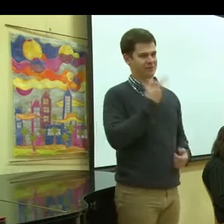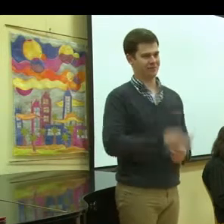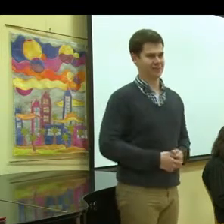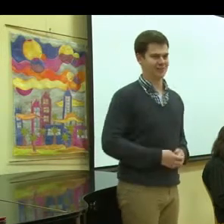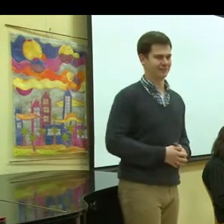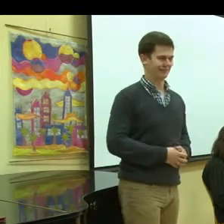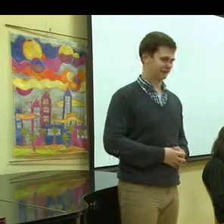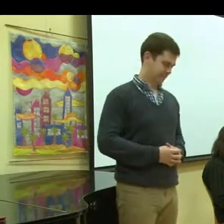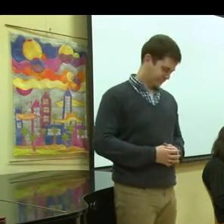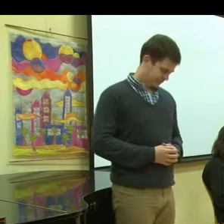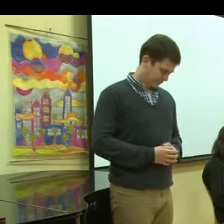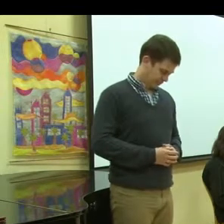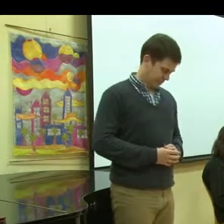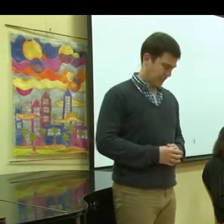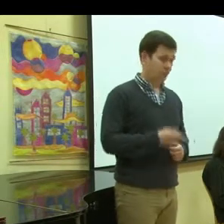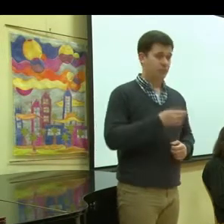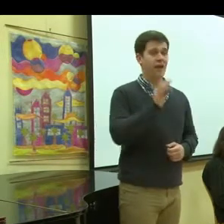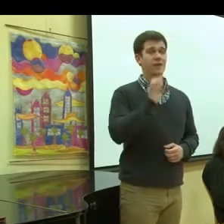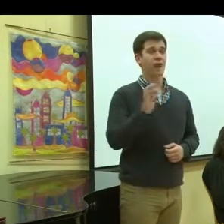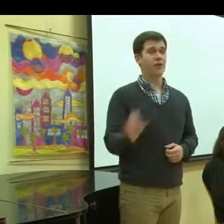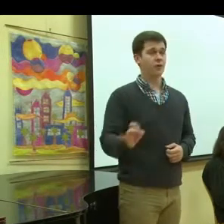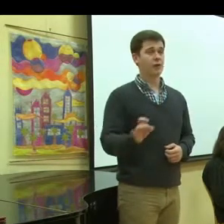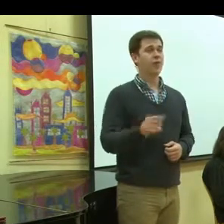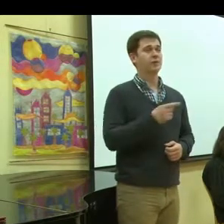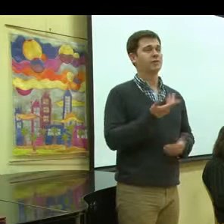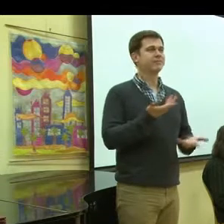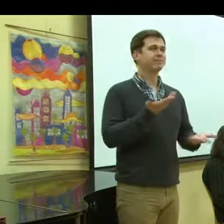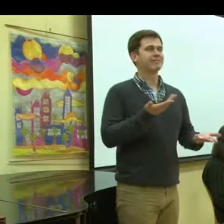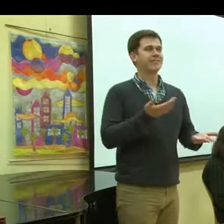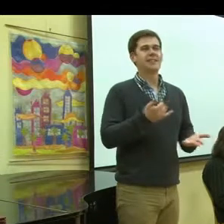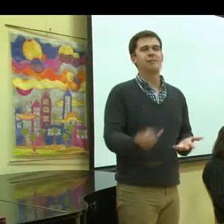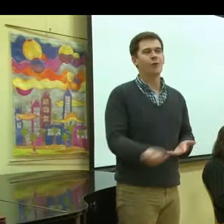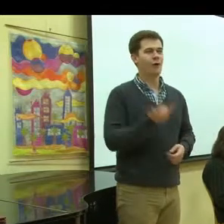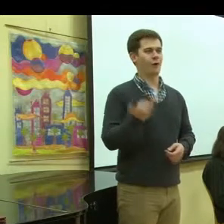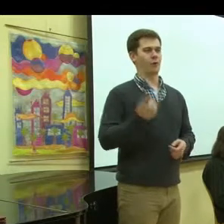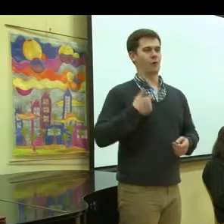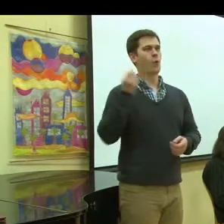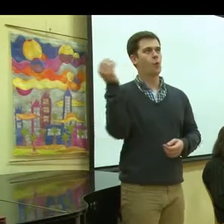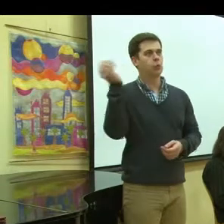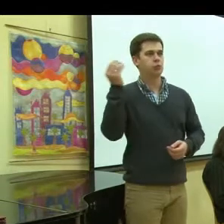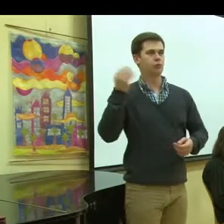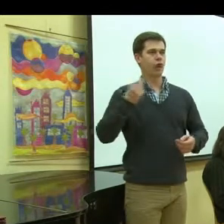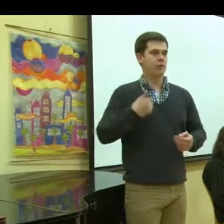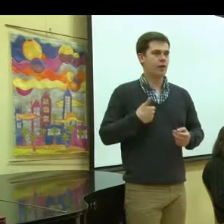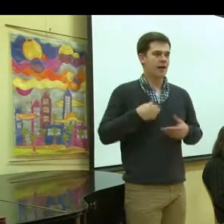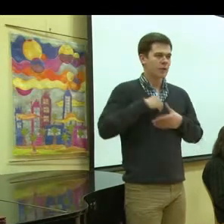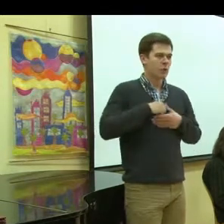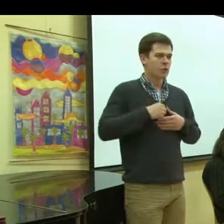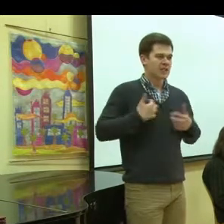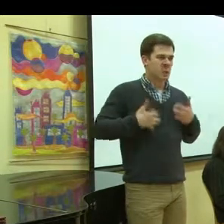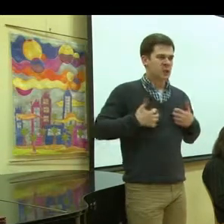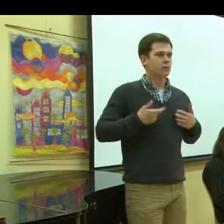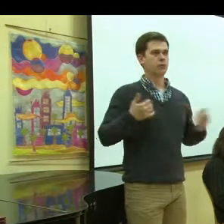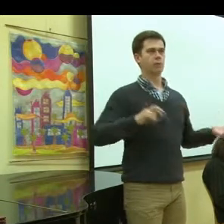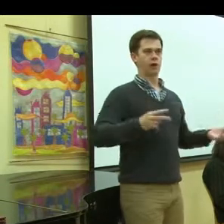que nos pusimos cada uno. Por eso es tango to właśnie taki taniec, w którym jakby non-stop musimy się z jakimiś, nie wiem, naszymi